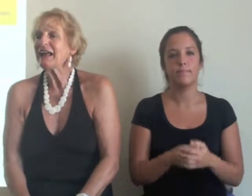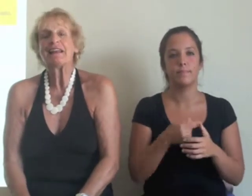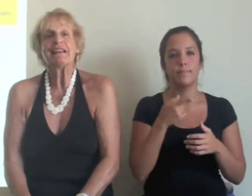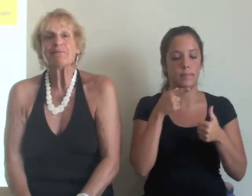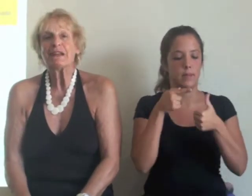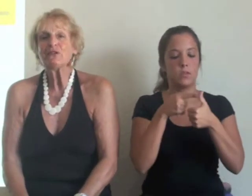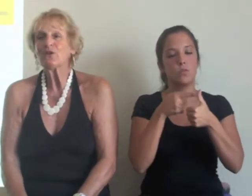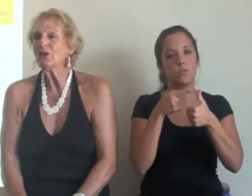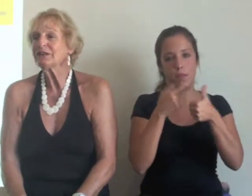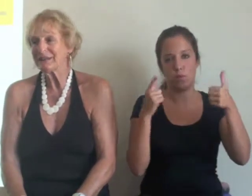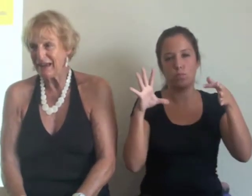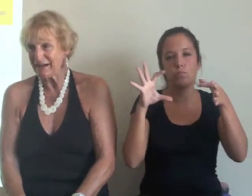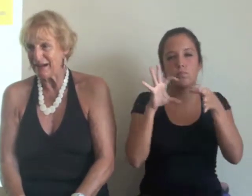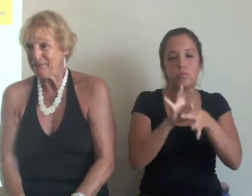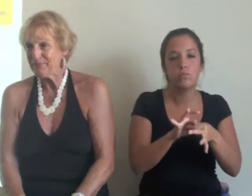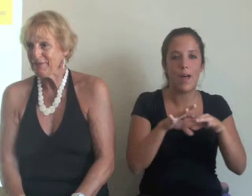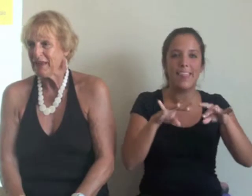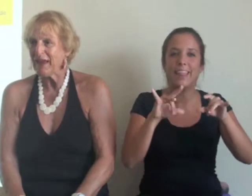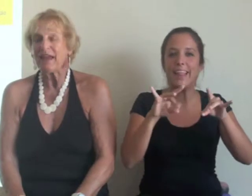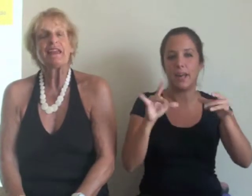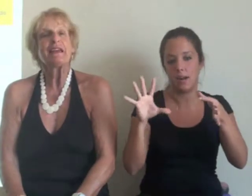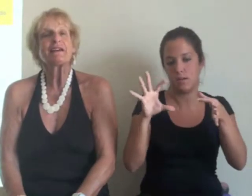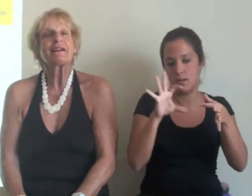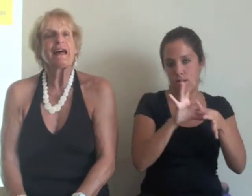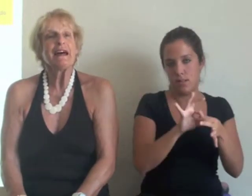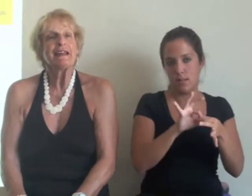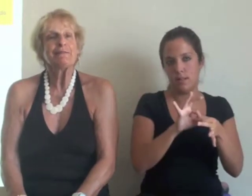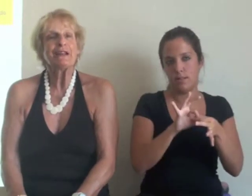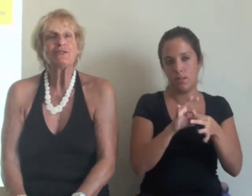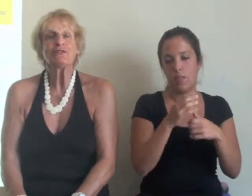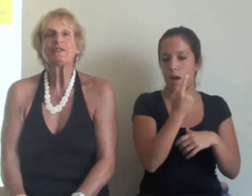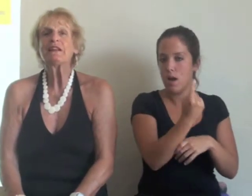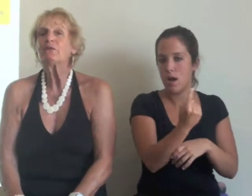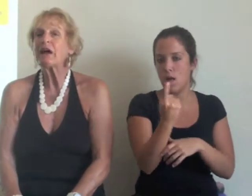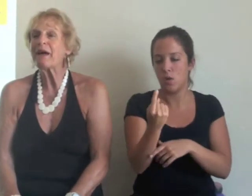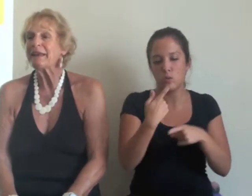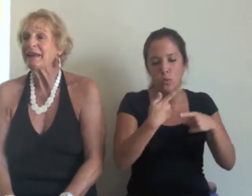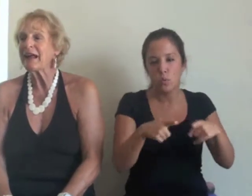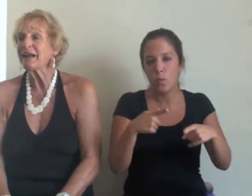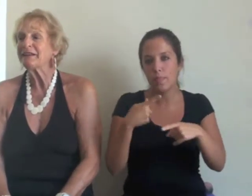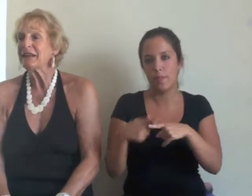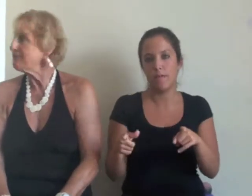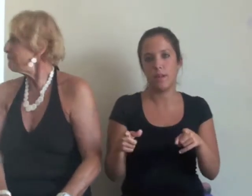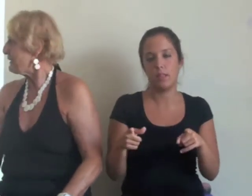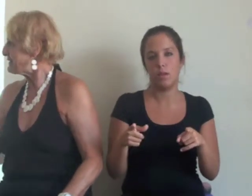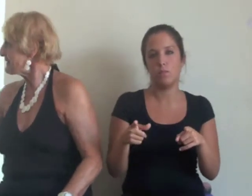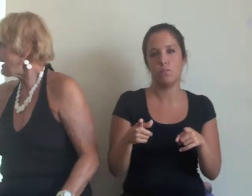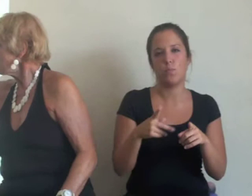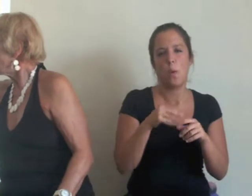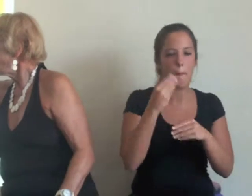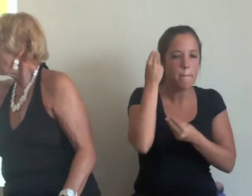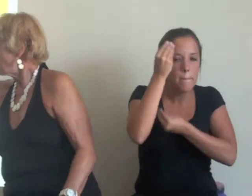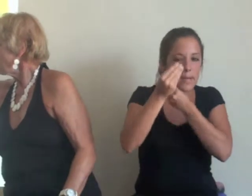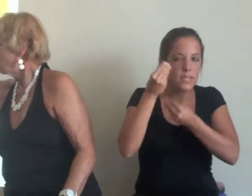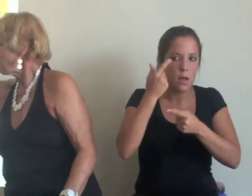Pertenece al elemento tierra y cada elemento tiene una manera de